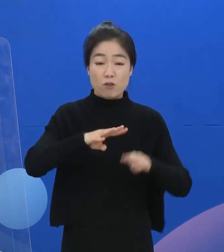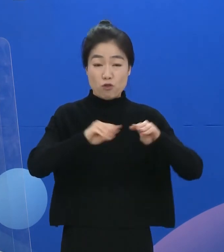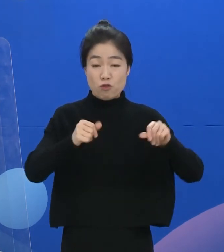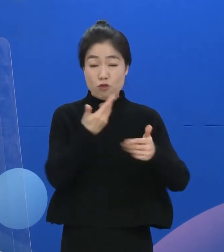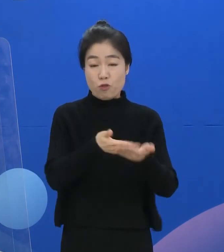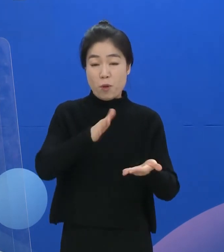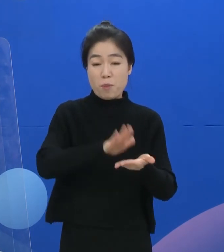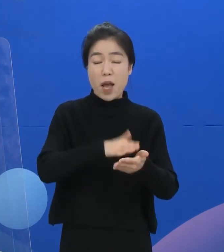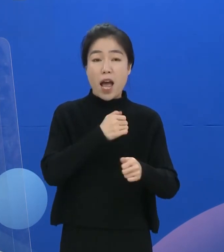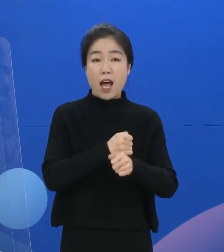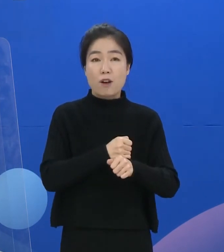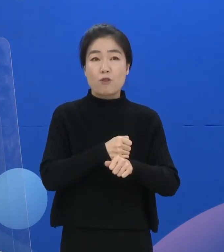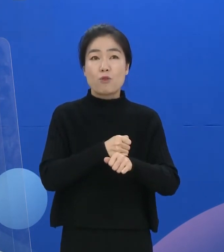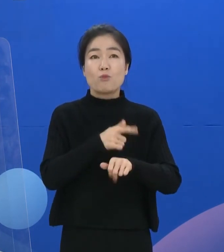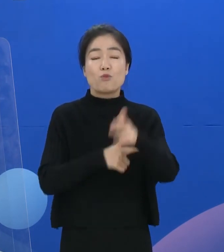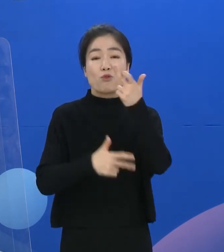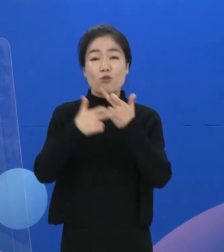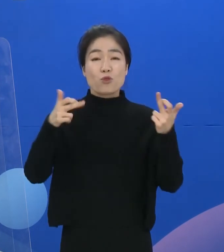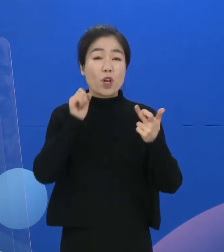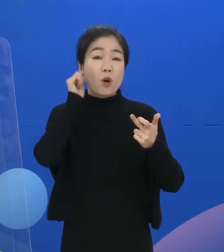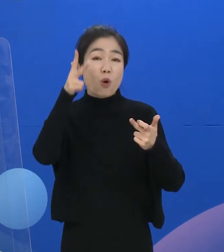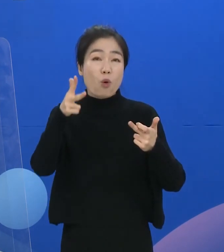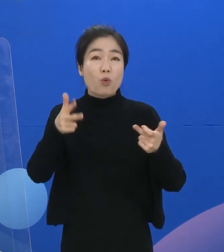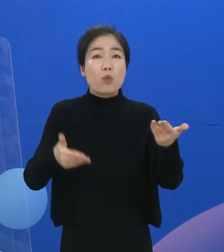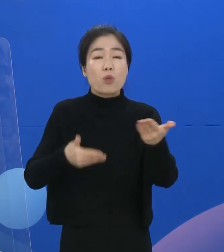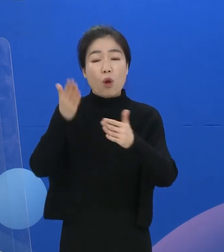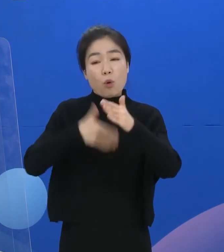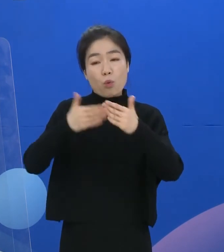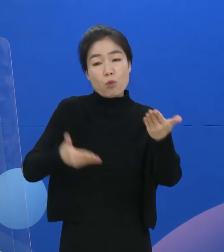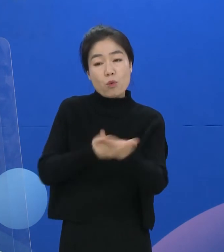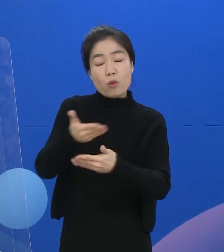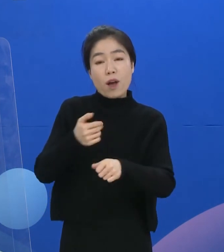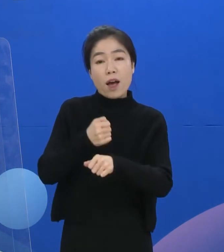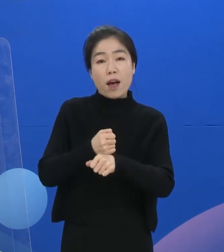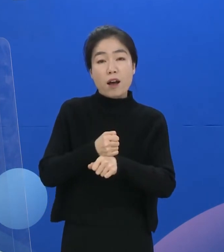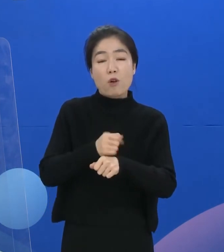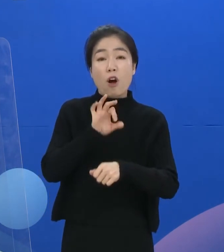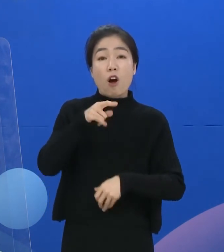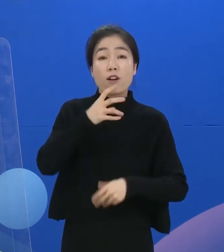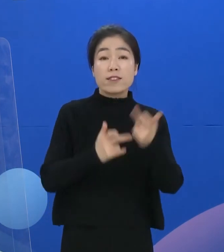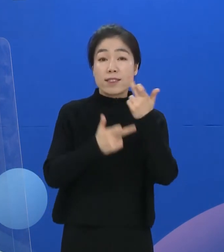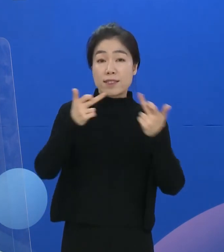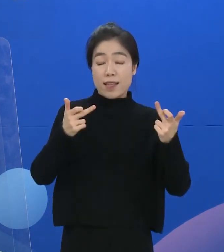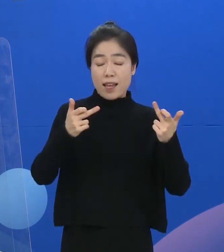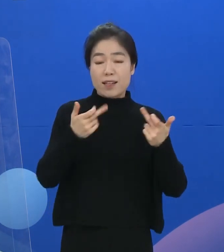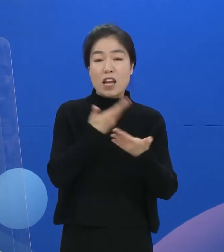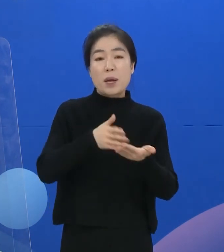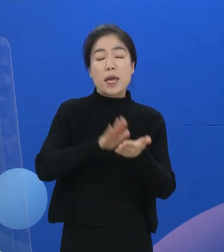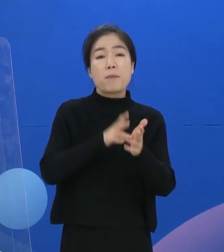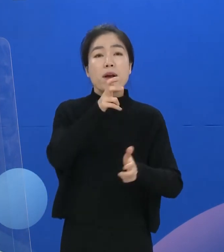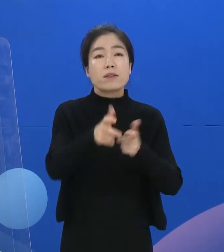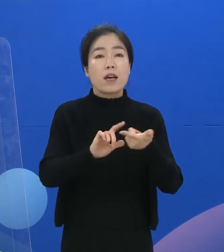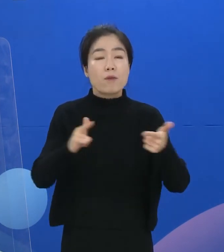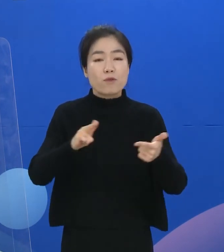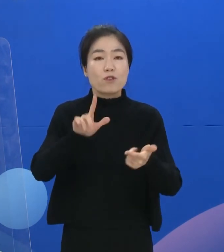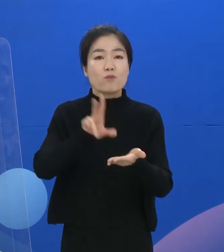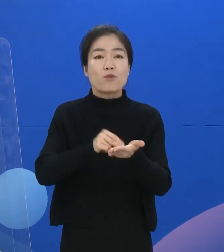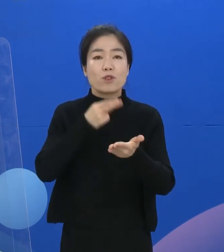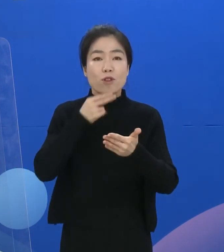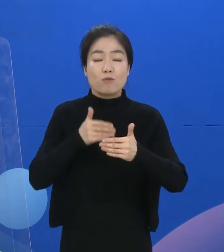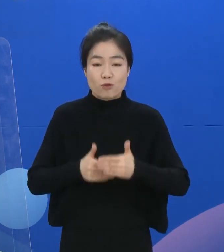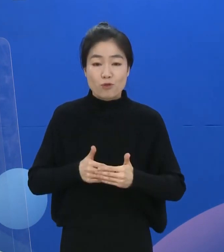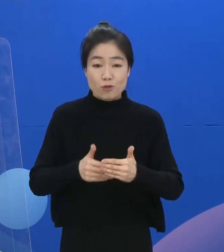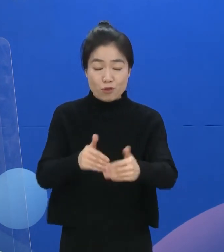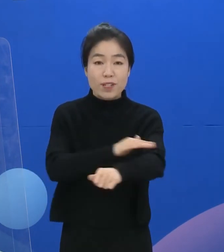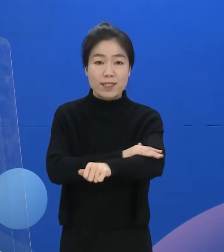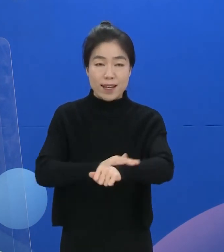시작하겠습니다 전방 일신방직 부지 개발가 무등산 신양파크호텔 공유와